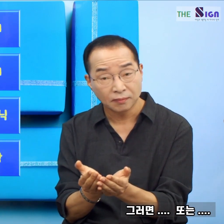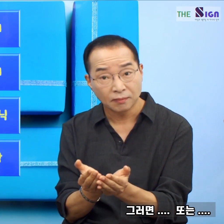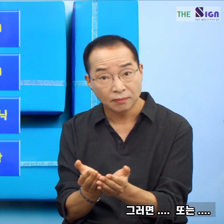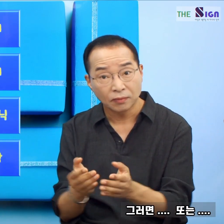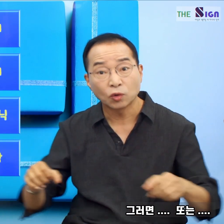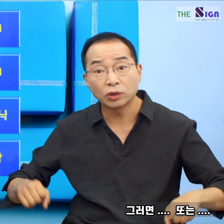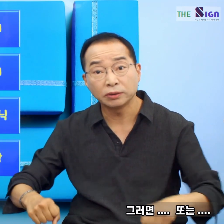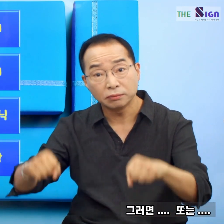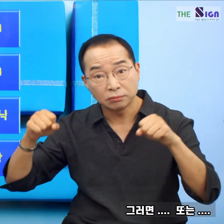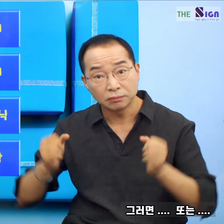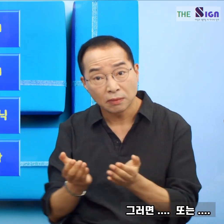또는